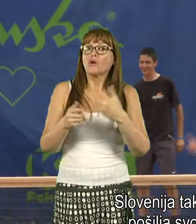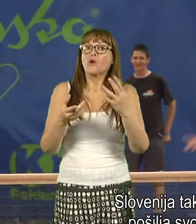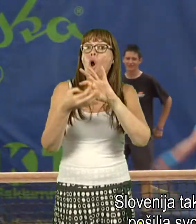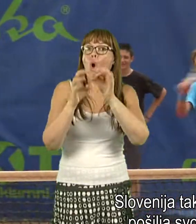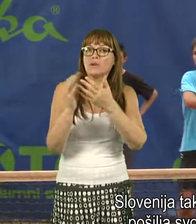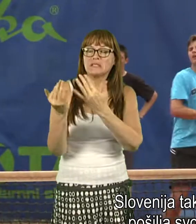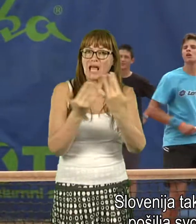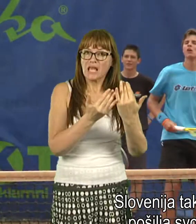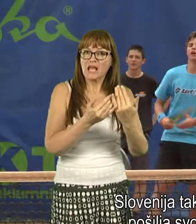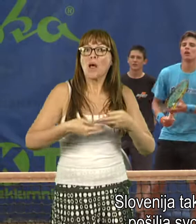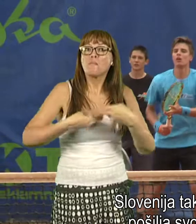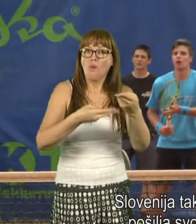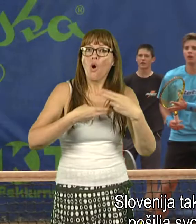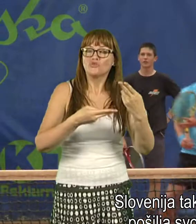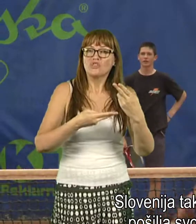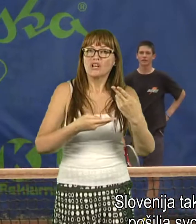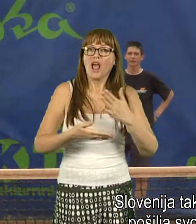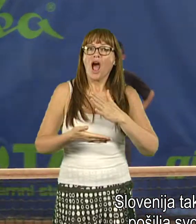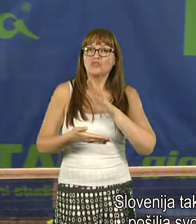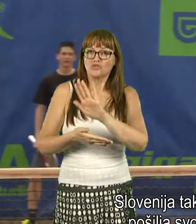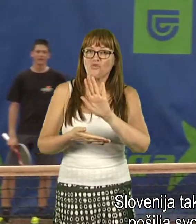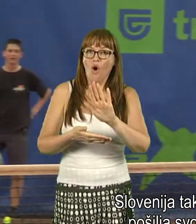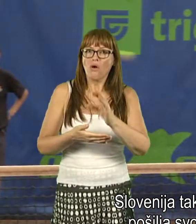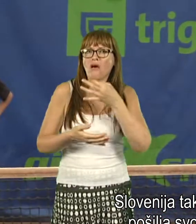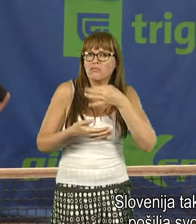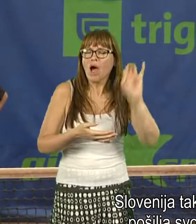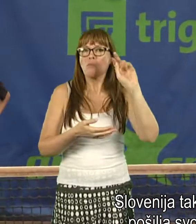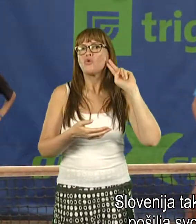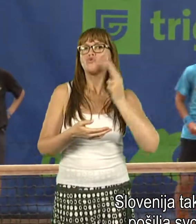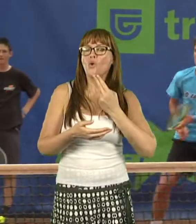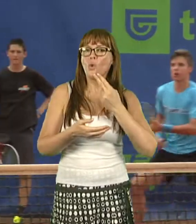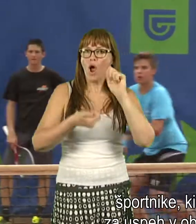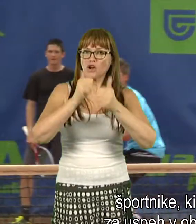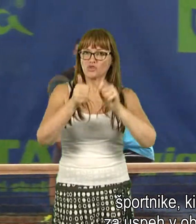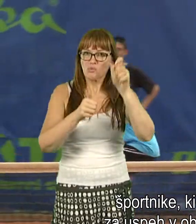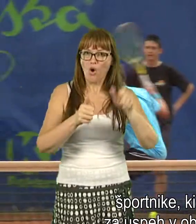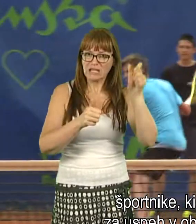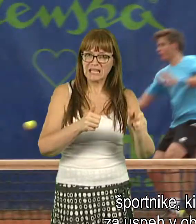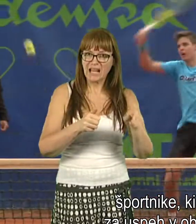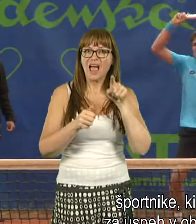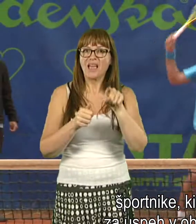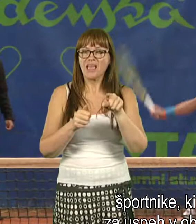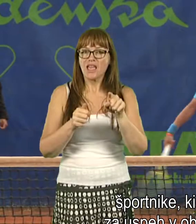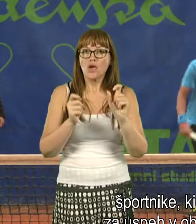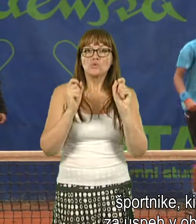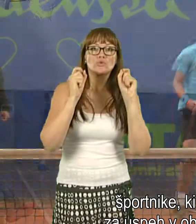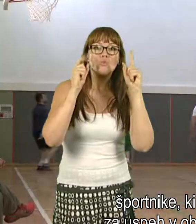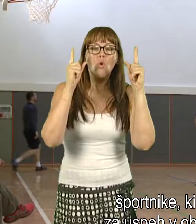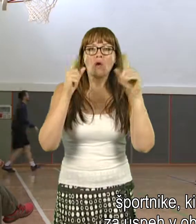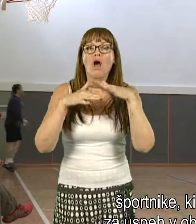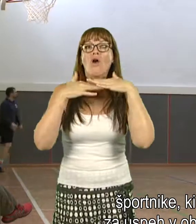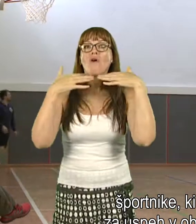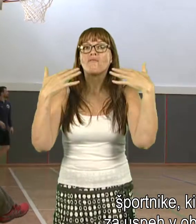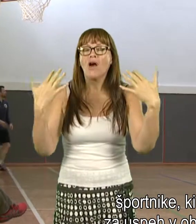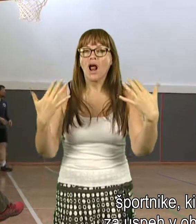Slovenija tako na olimpijske igre pošilja svoje najboljše gluhe športnike, ki vzbujajo velike upe za uspeh v